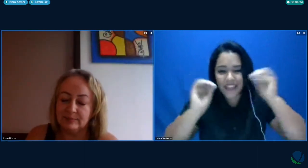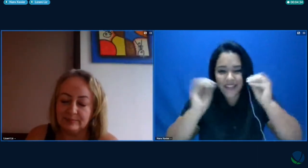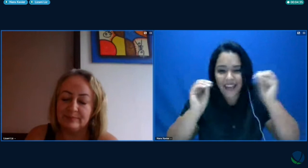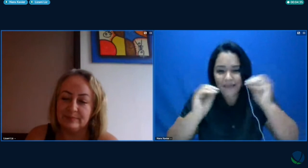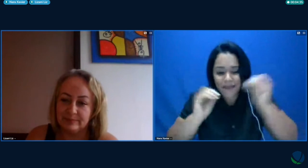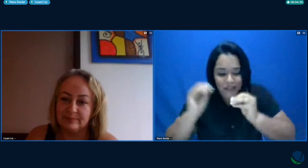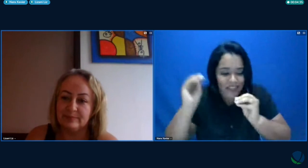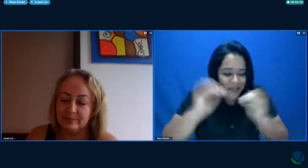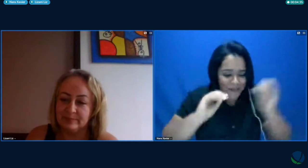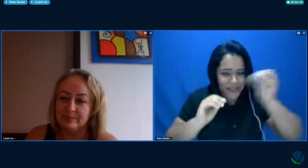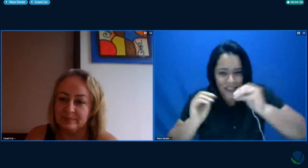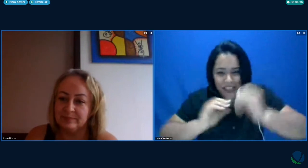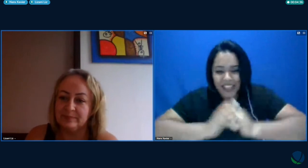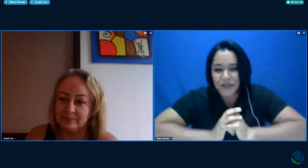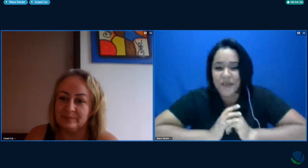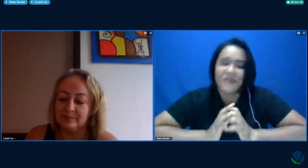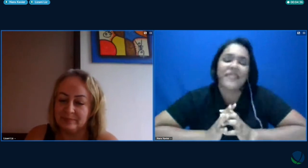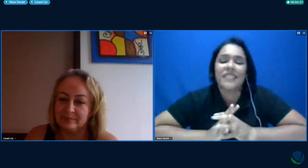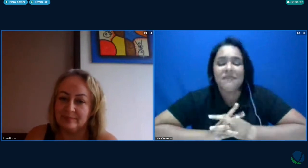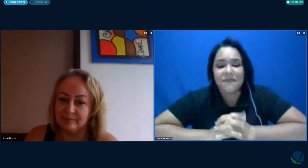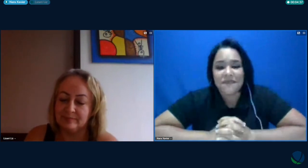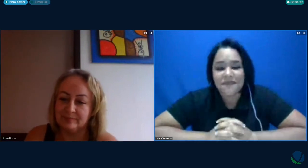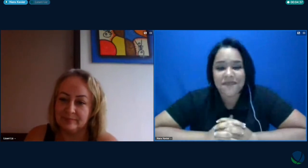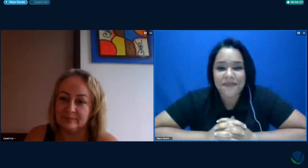muito detalhes, página e tal.